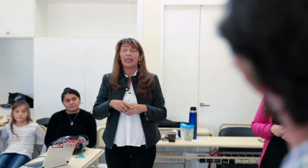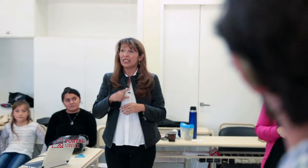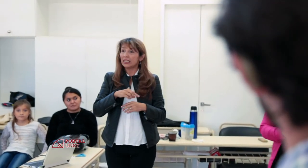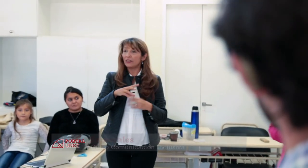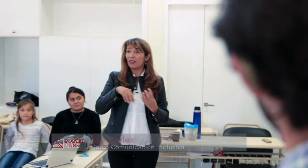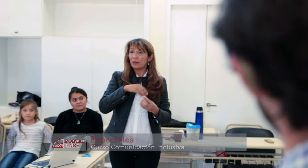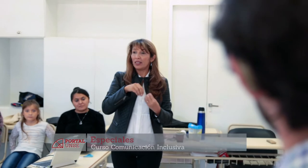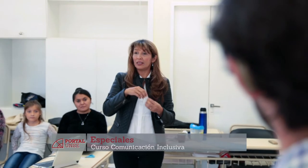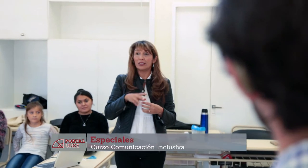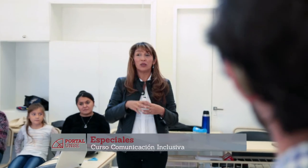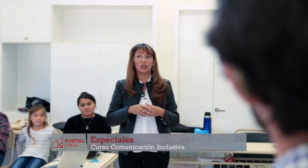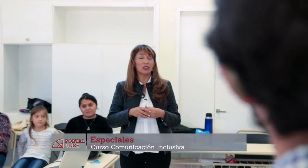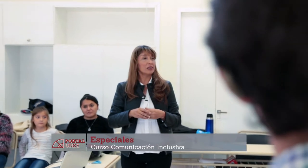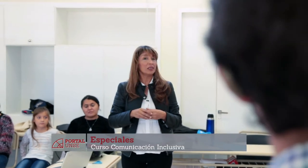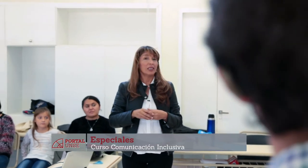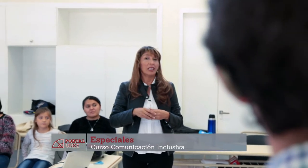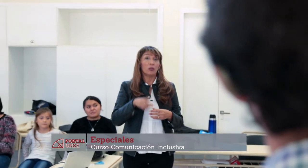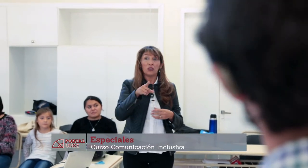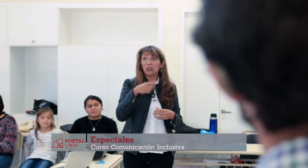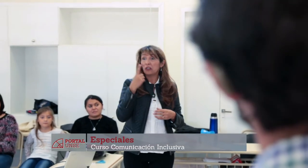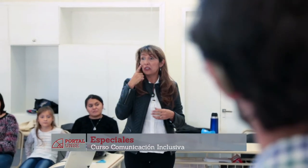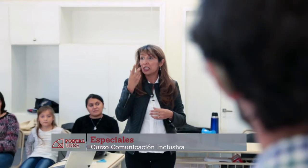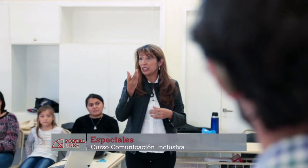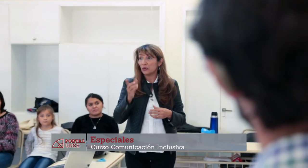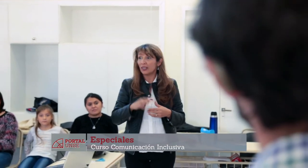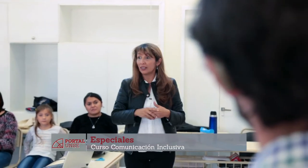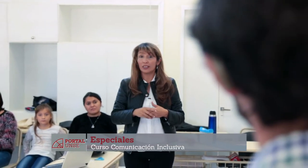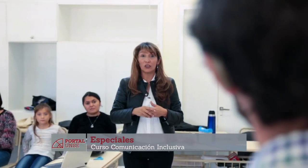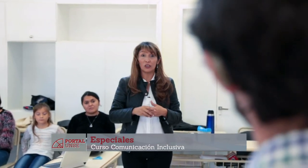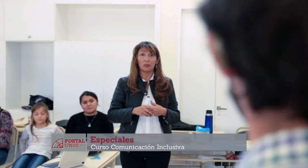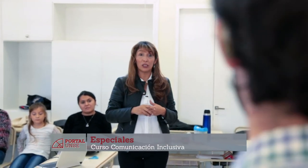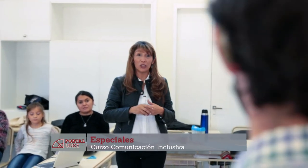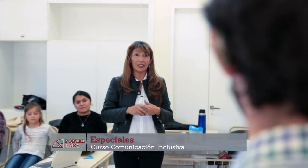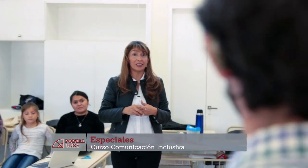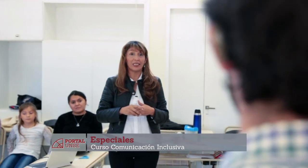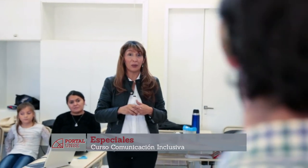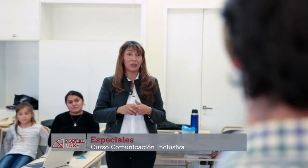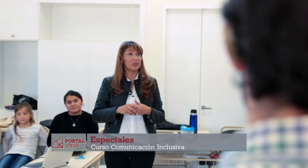Ella tiene familiares en Misiones y bueno, él conoce, qué suerte que conoce Misiones, qué bueno.